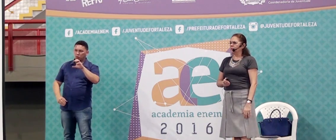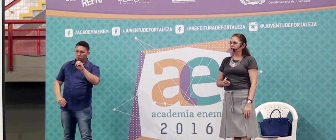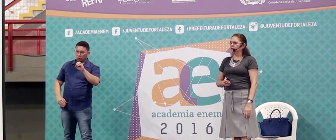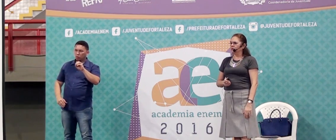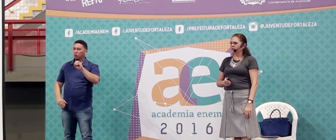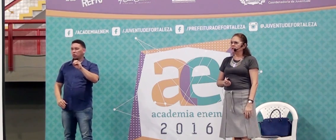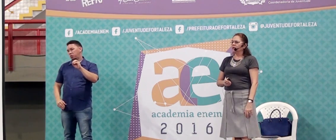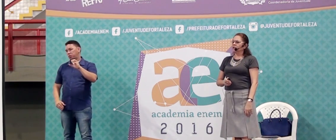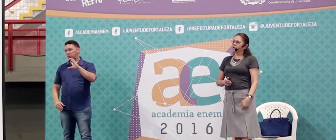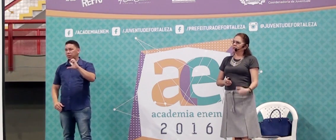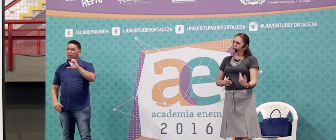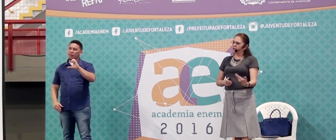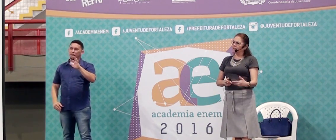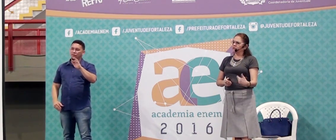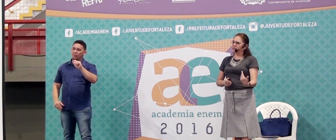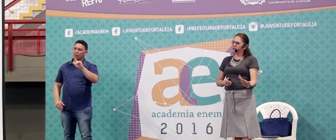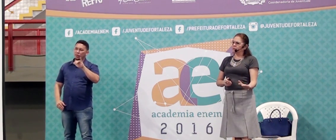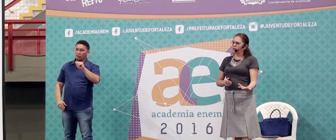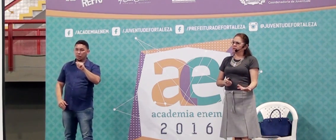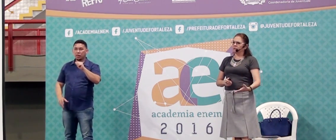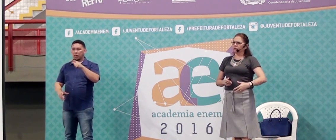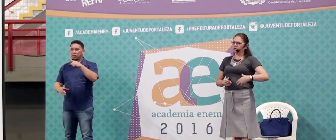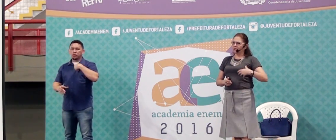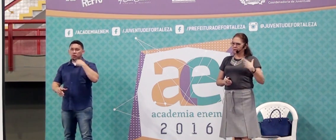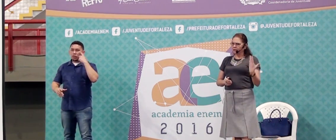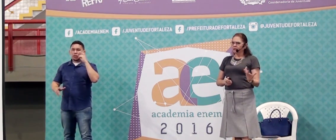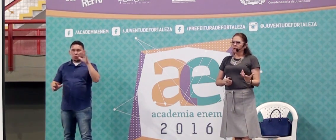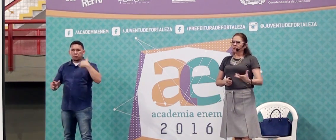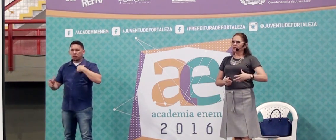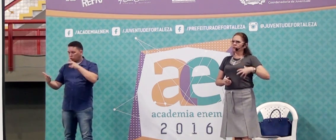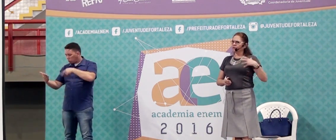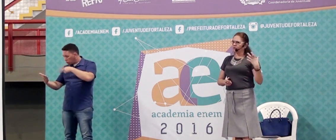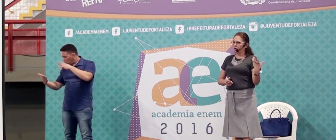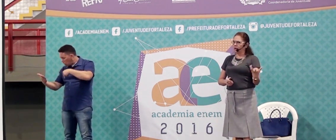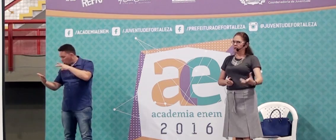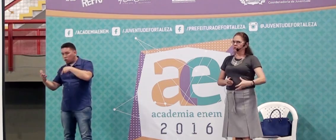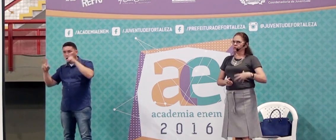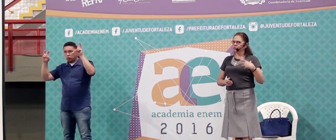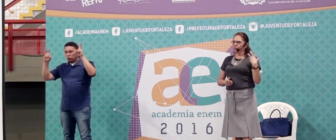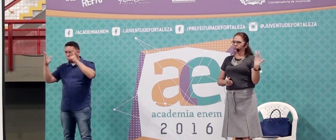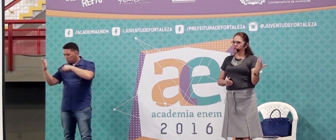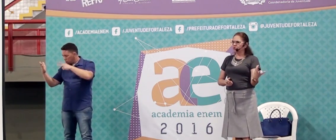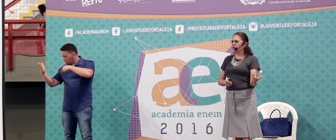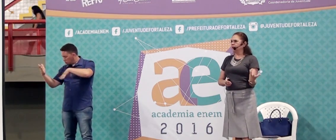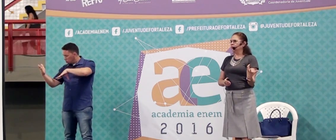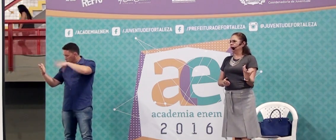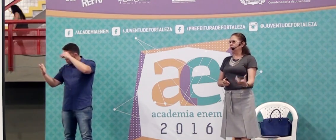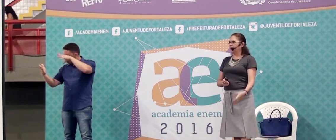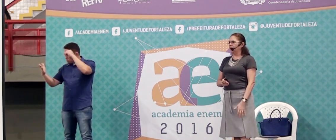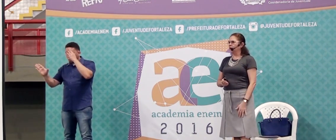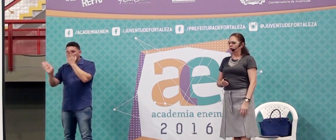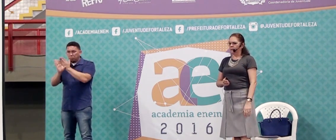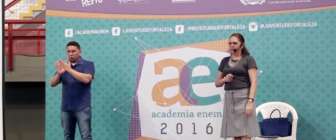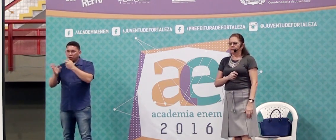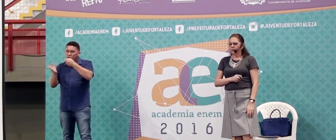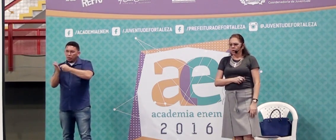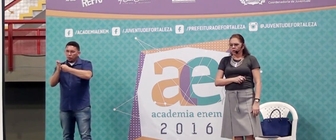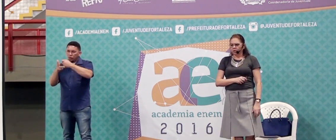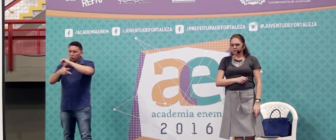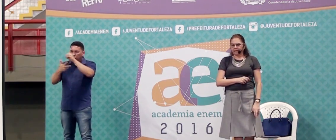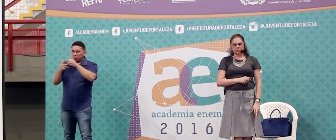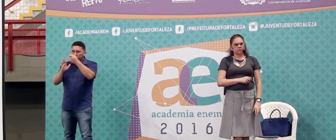dessas informações, de maneira que vocês possam já indo focando no estilo que o Enem